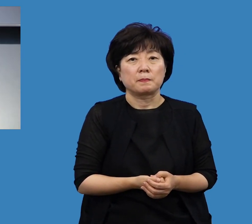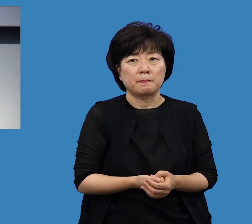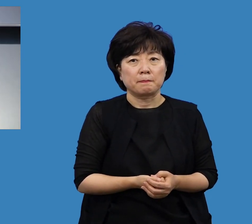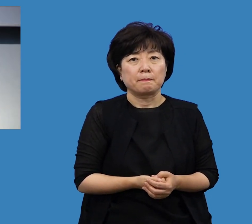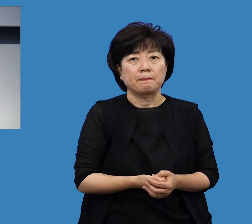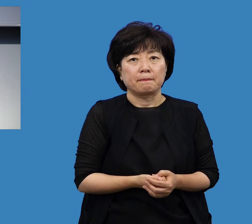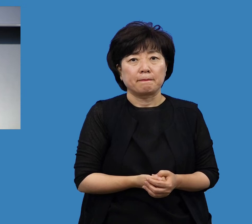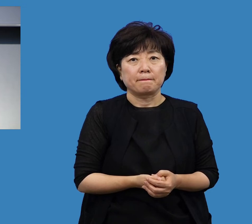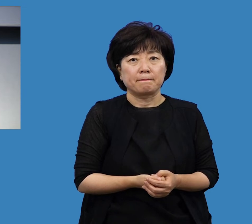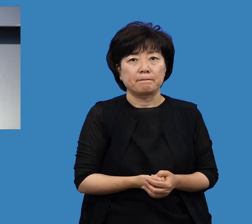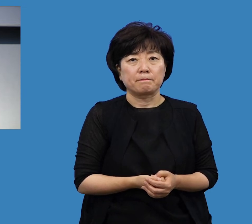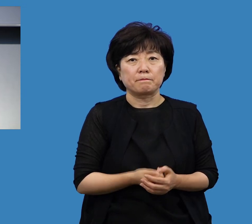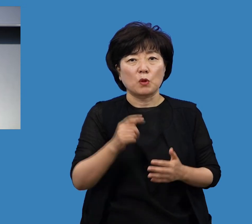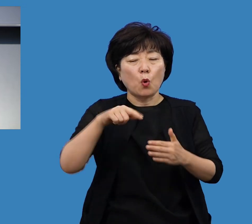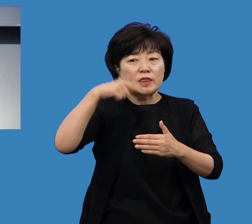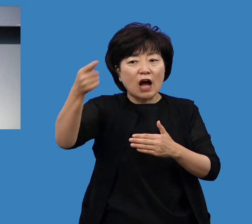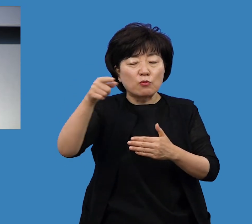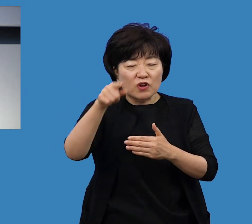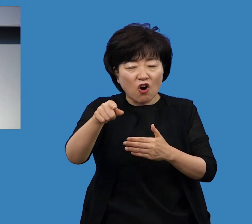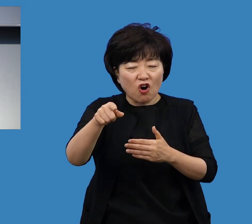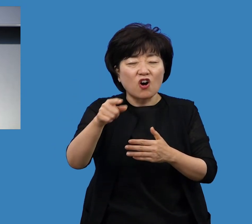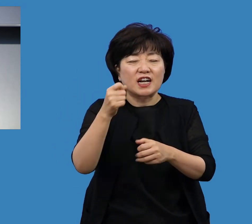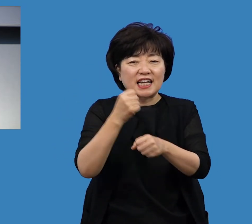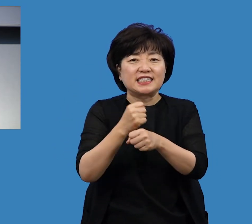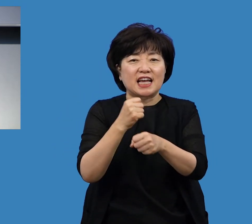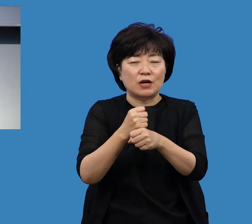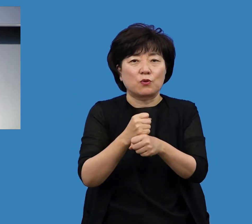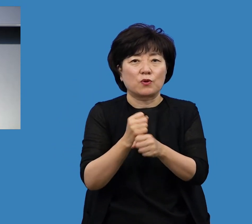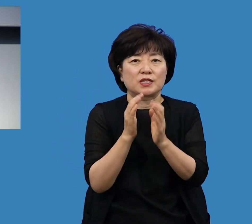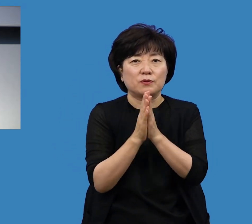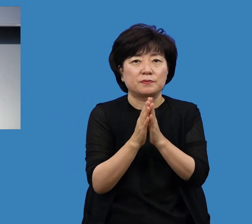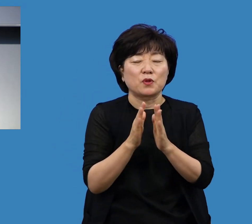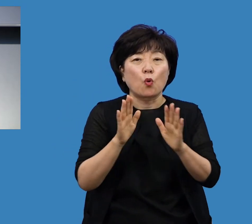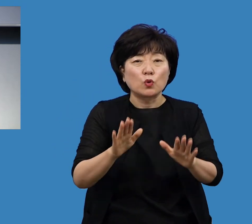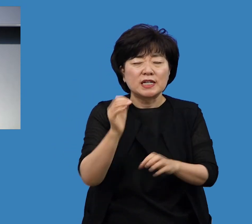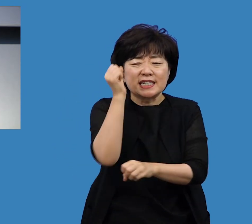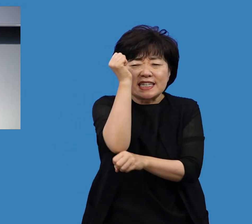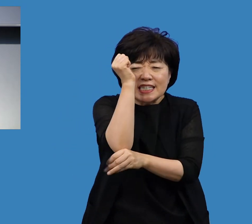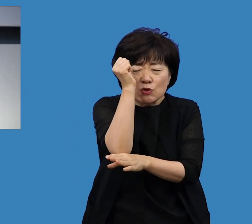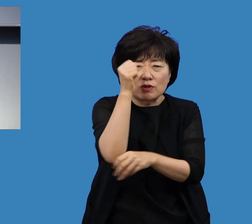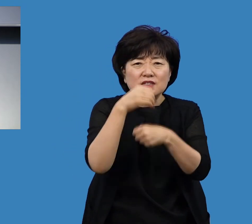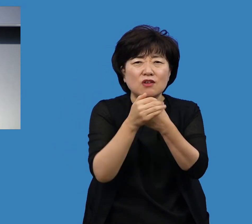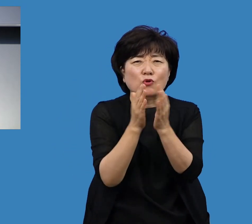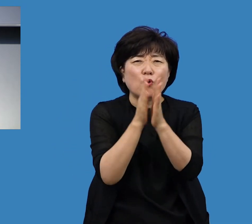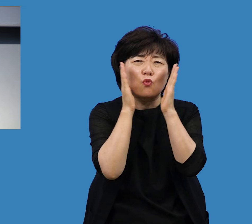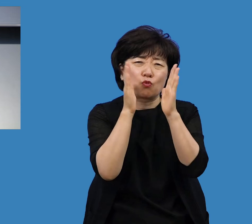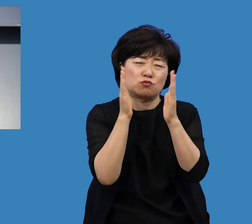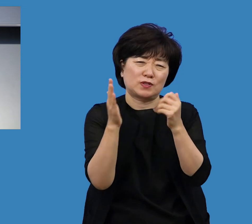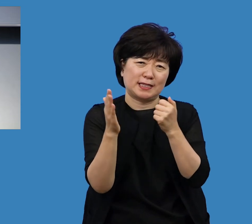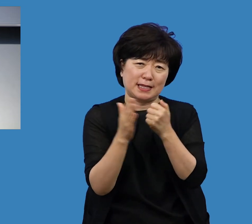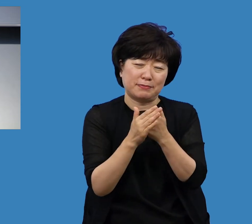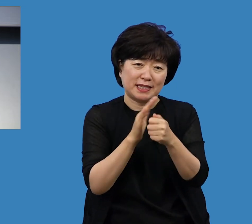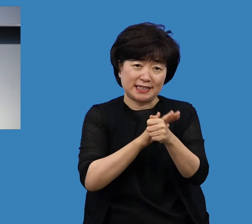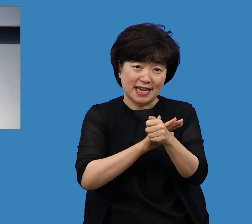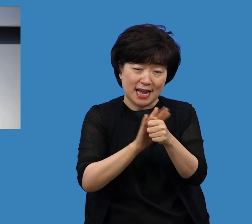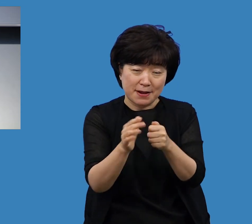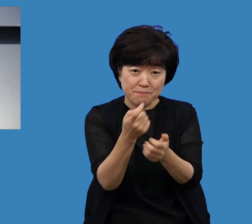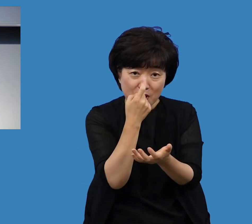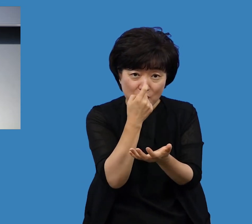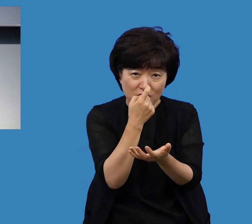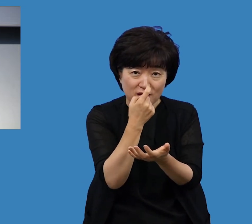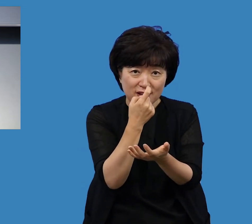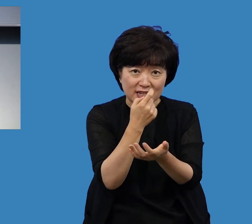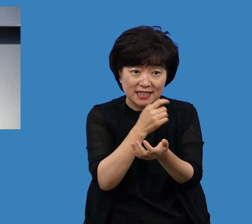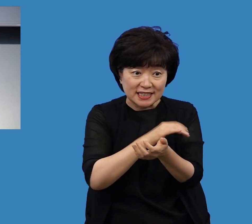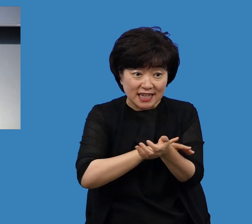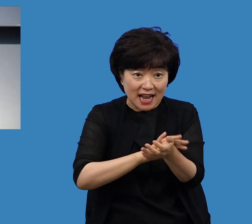자, 우리 요 다음 것까지 하고 이제 기도합시다. 자, 오늘은 기초적인 성경 공부이기 때문에 하여간 잘 따라오십시오. 지금까지 잘 따라오고